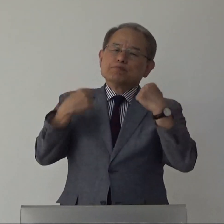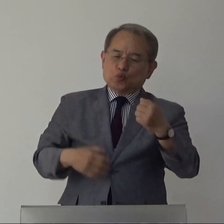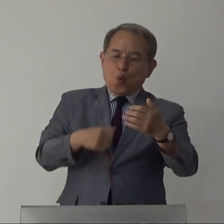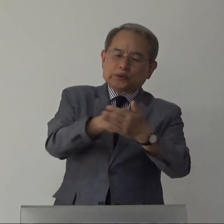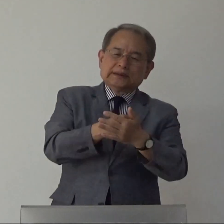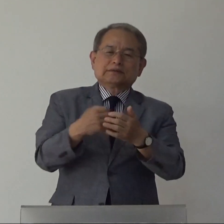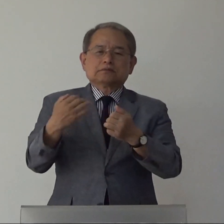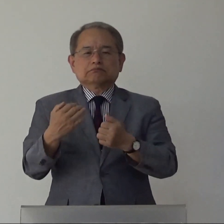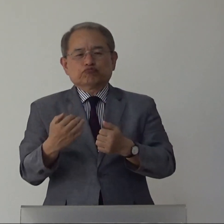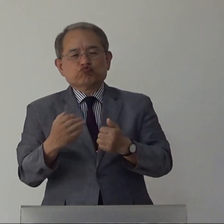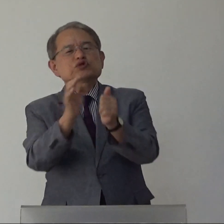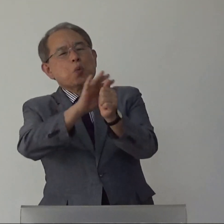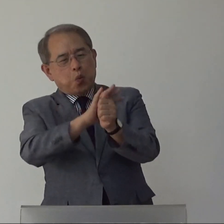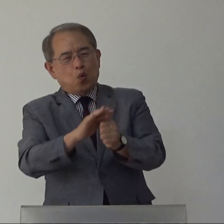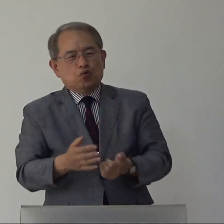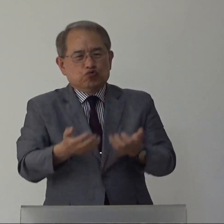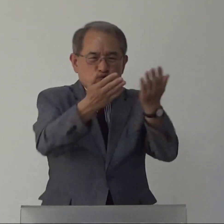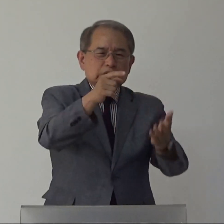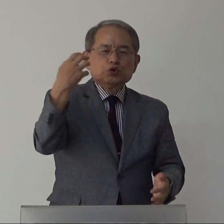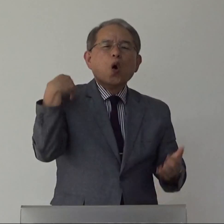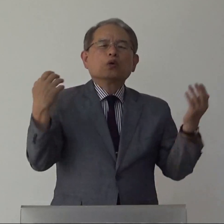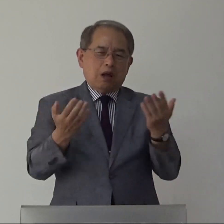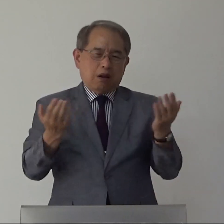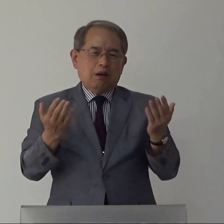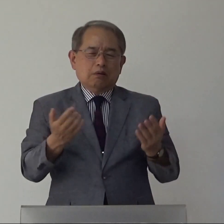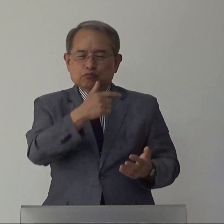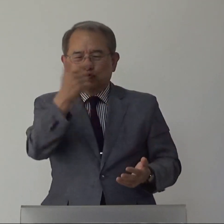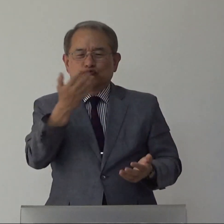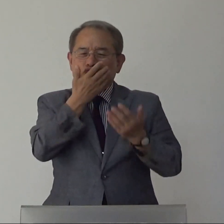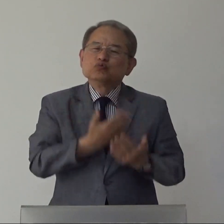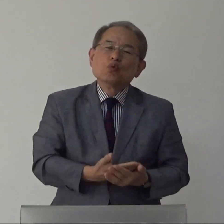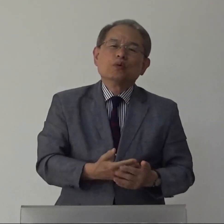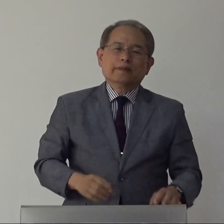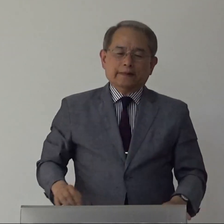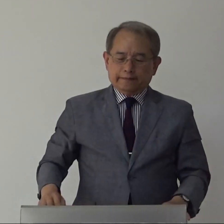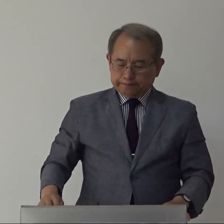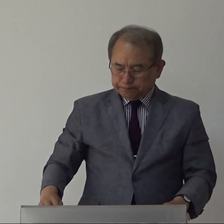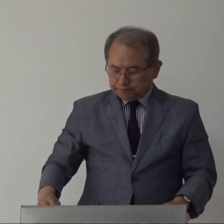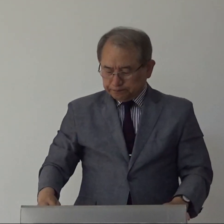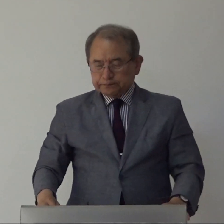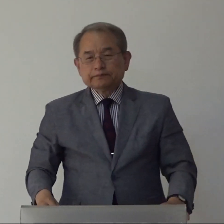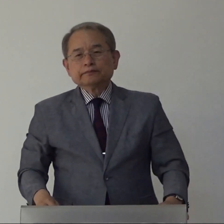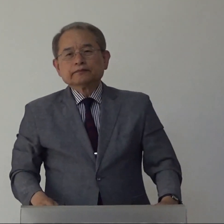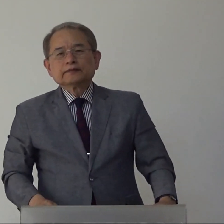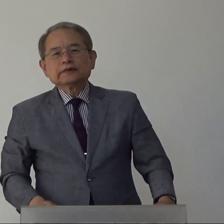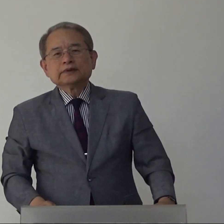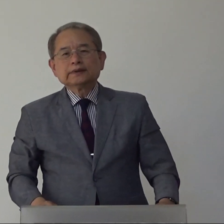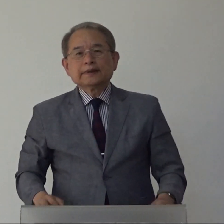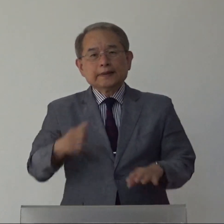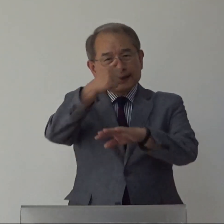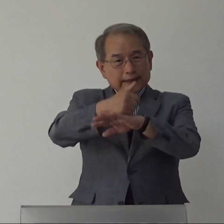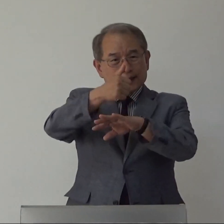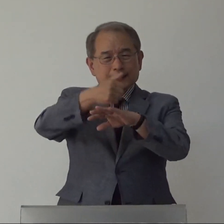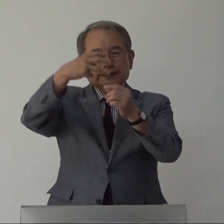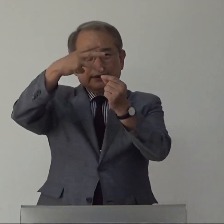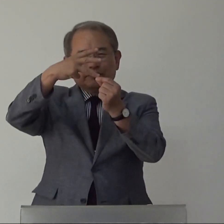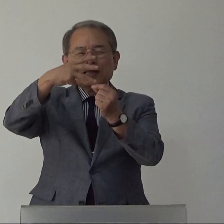실수하더라도 잘했다 하십시오. 힘을 더 열심히 할 것입니다. 더 맡은